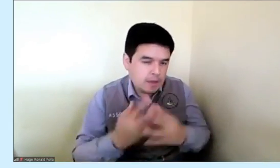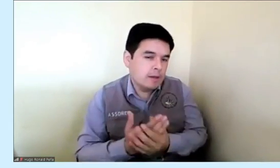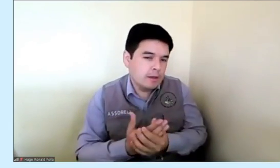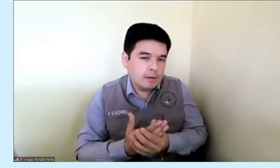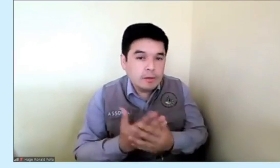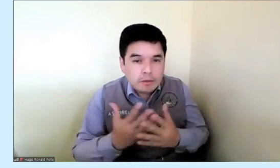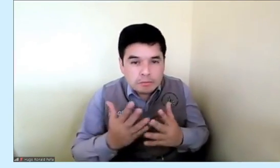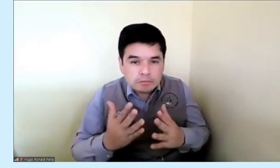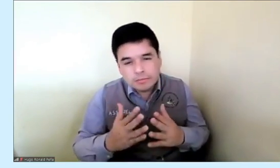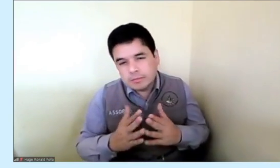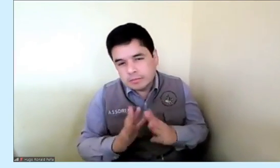Ahora, niños, miren,